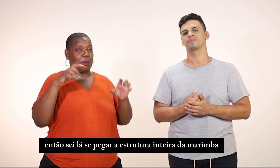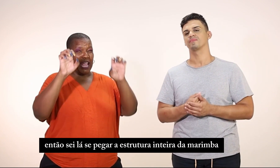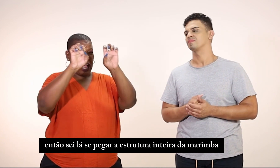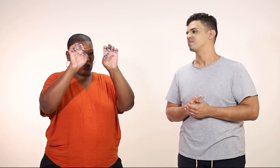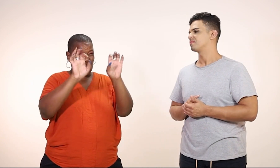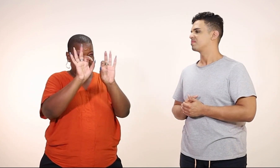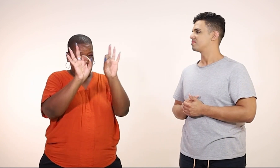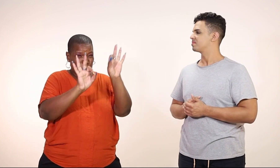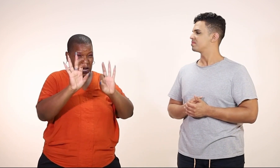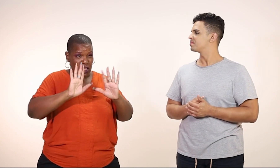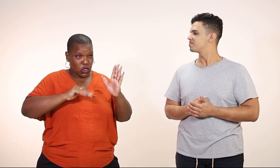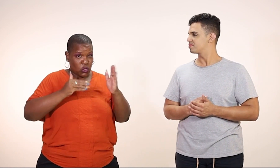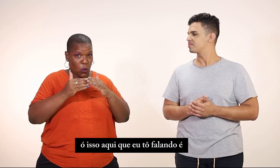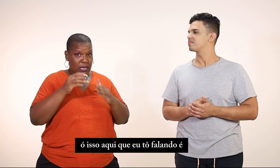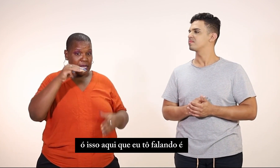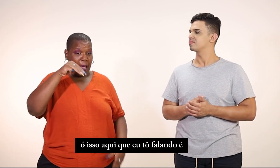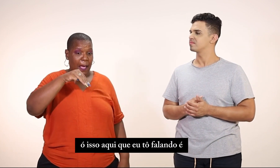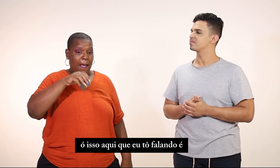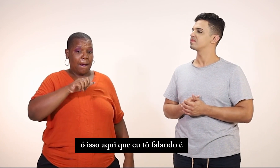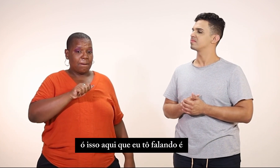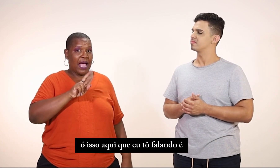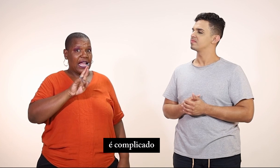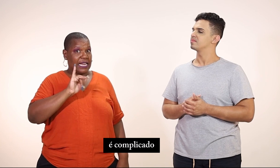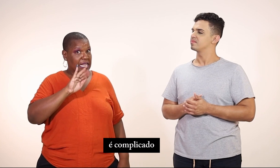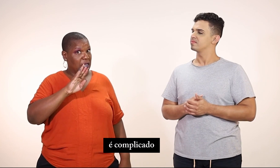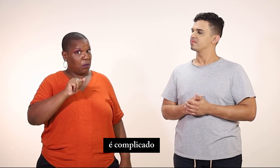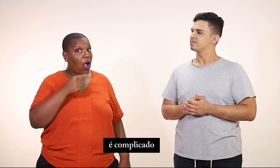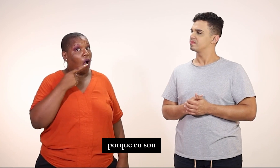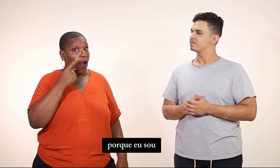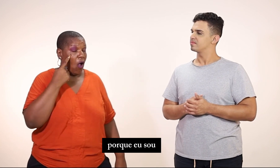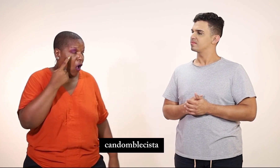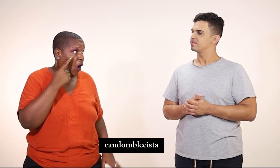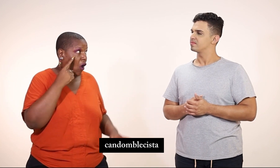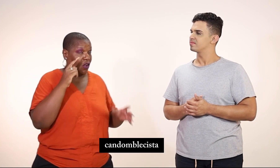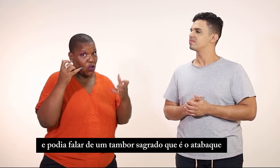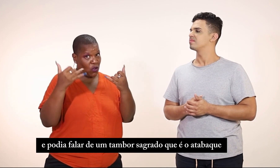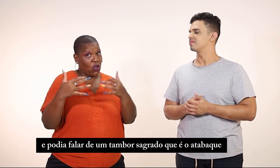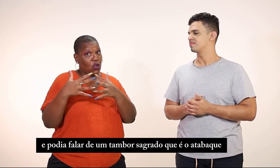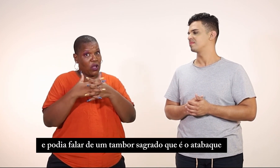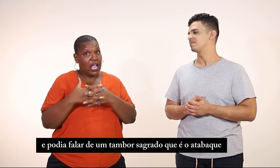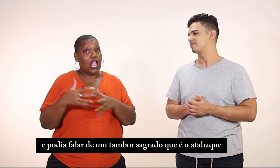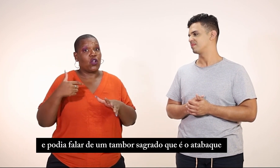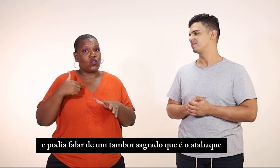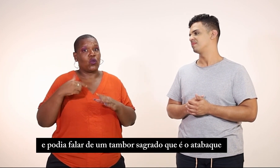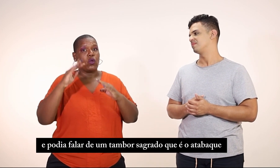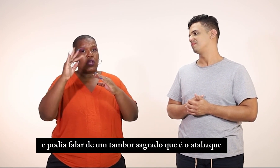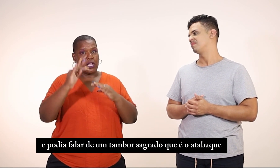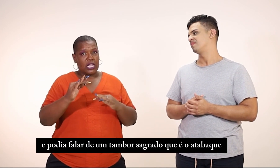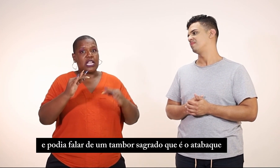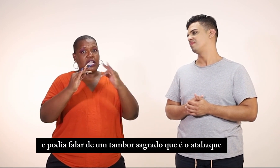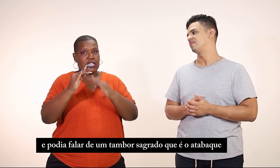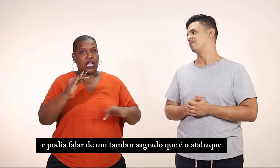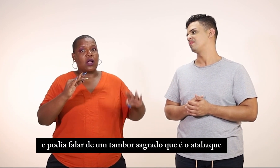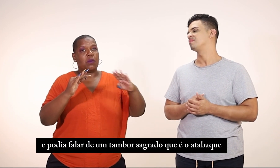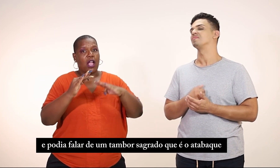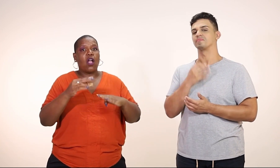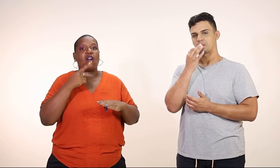marimba, isso aqui que eu tô falando é complicado, porque eu sou candomblessista e podia falar de um tambor sagrado que é o atabaque.